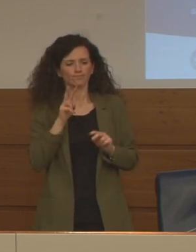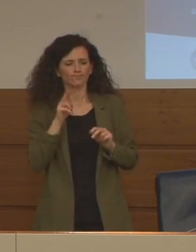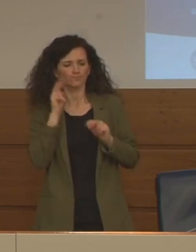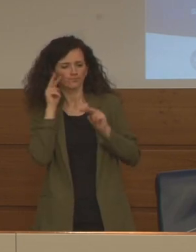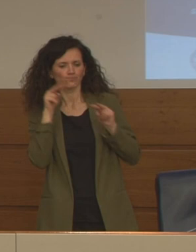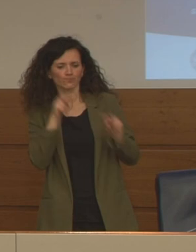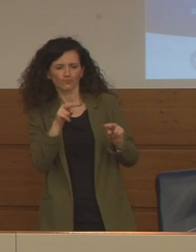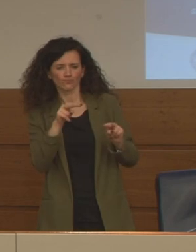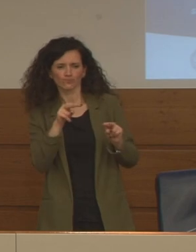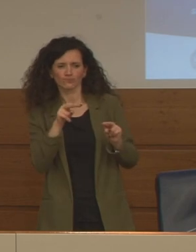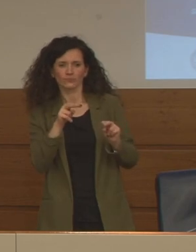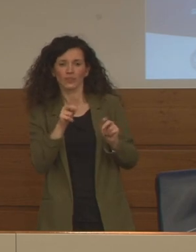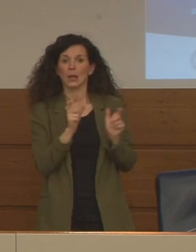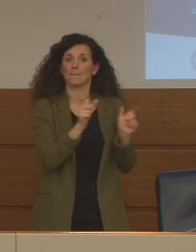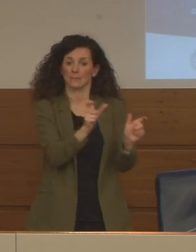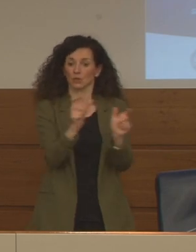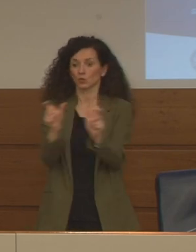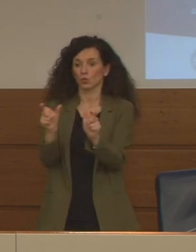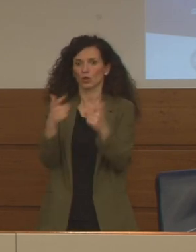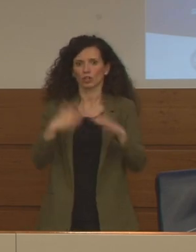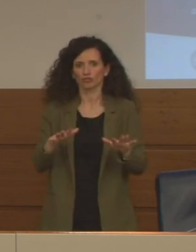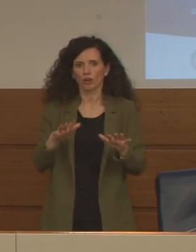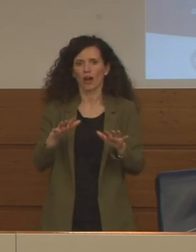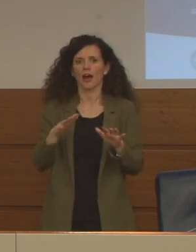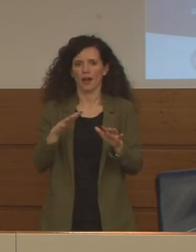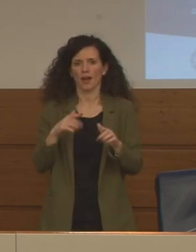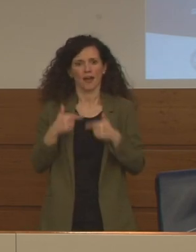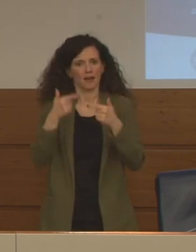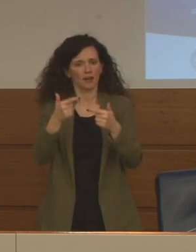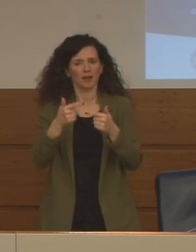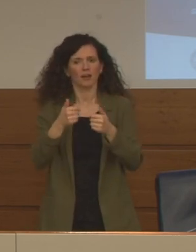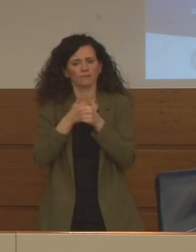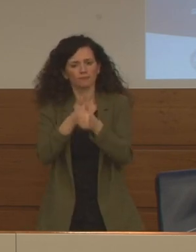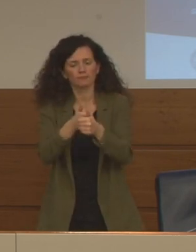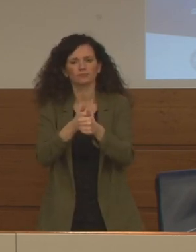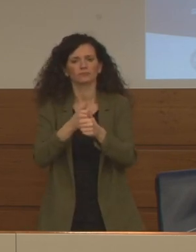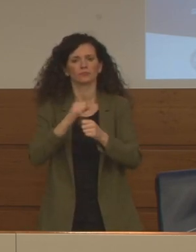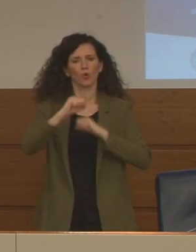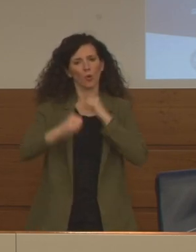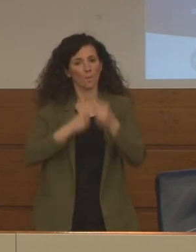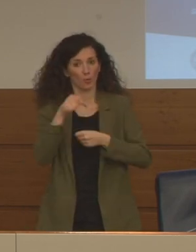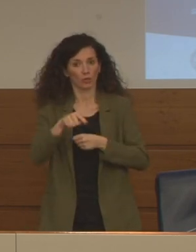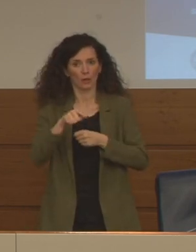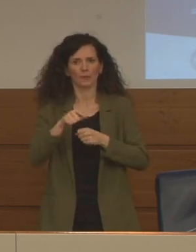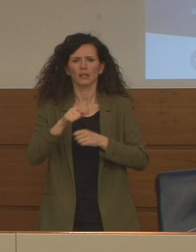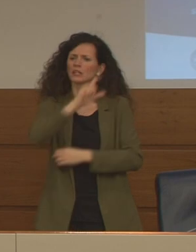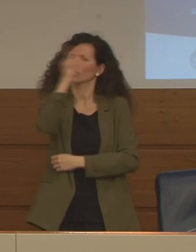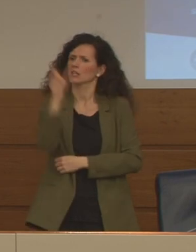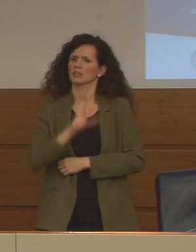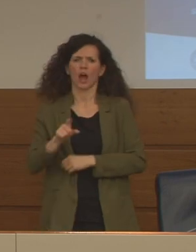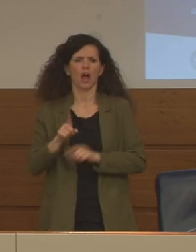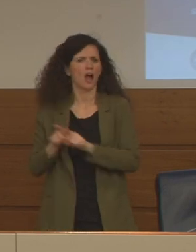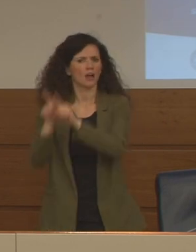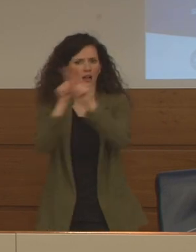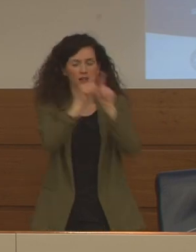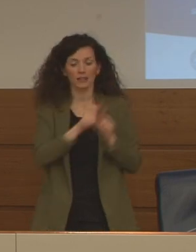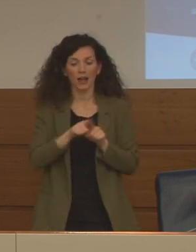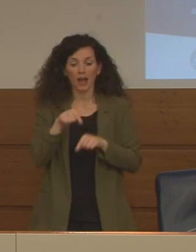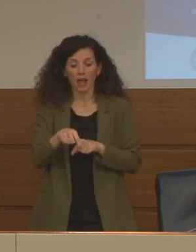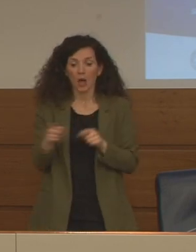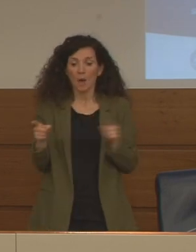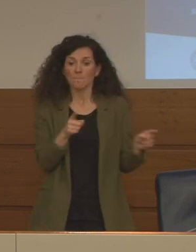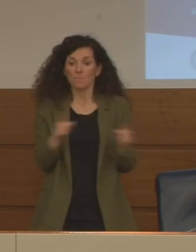delle misure che sono state adottate in particolare quelle adottate in tutto il paese siamo ancora in una fase in cui non